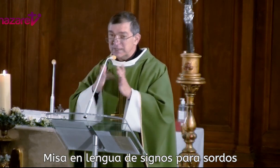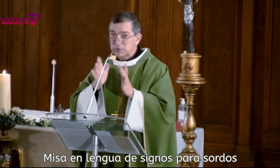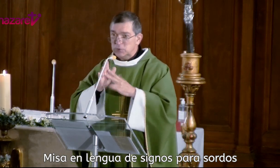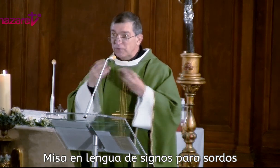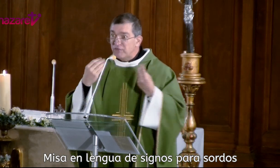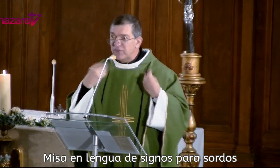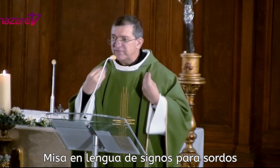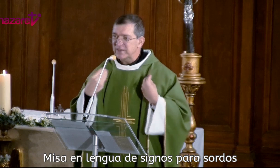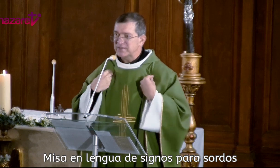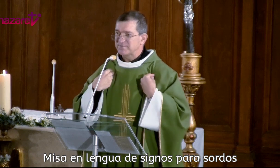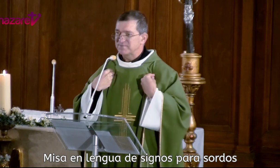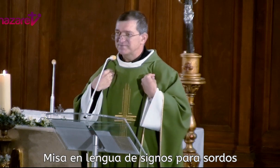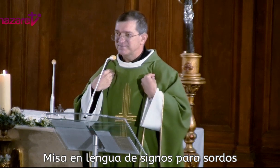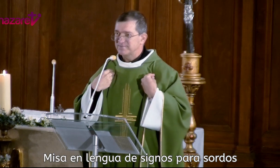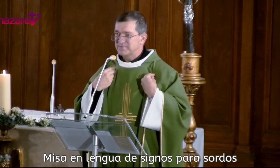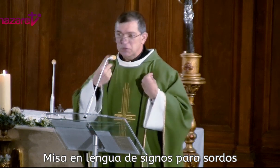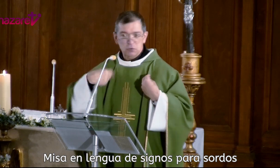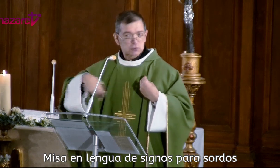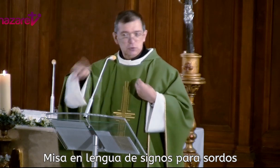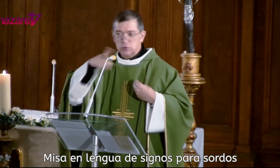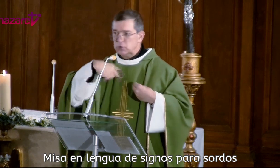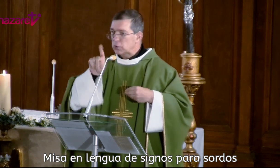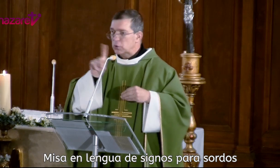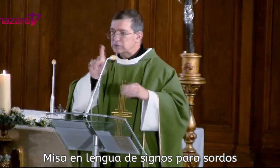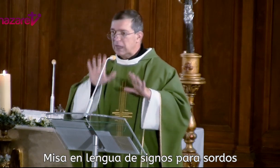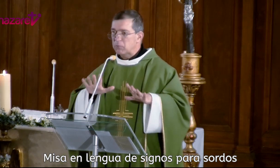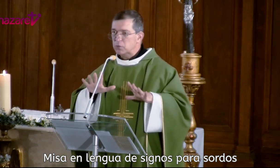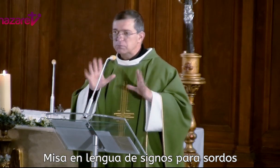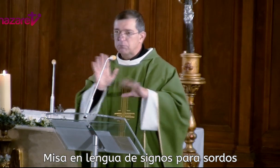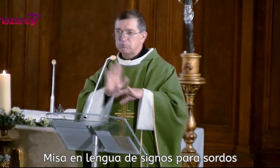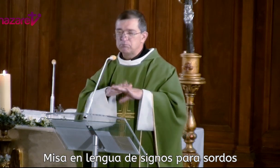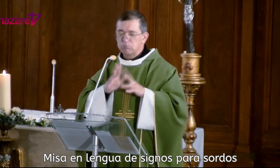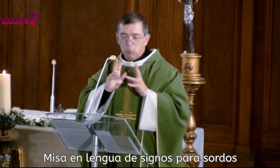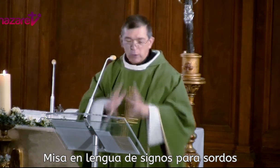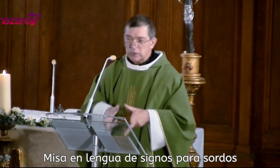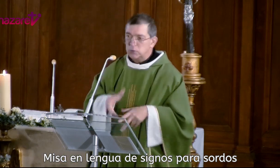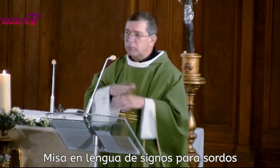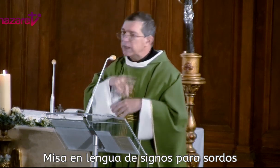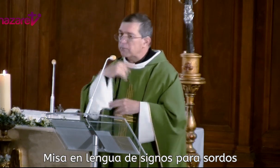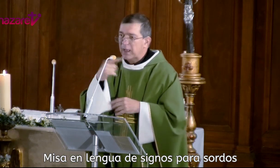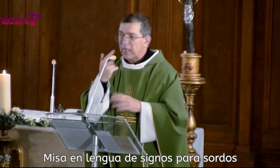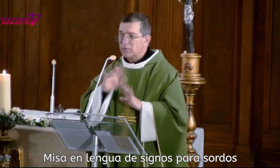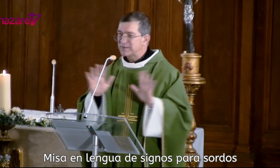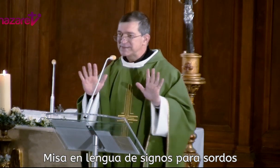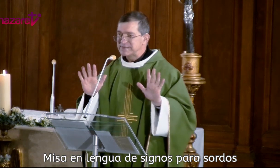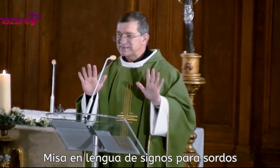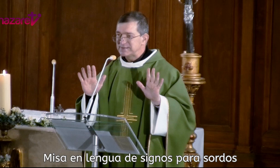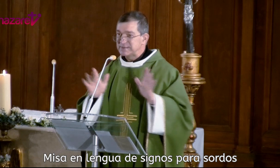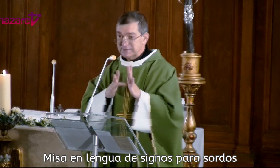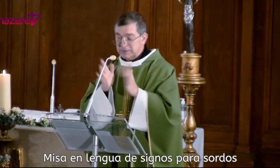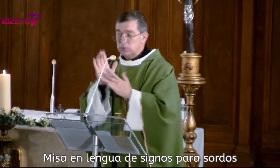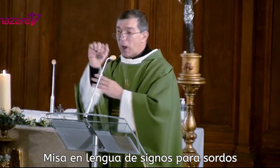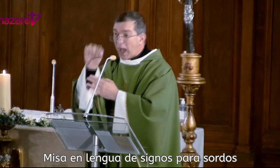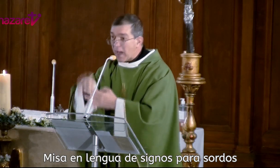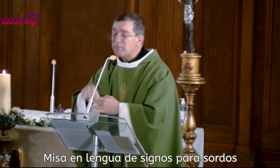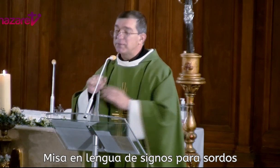Cristo vive. Nosotros no estamos muertos por el pecado. Cristo ha